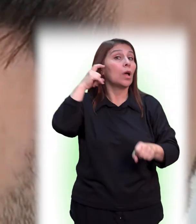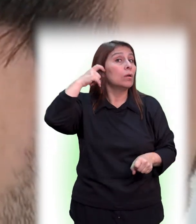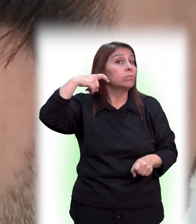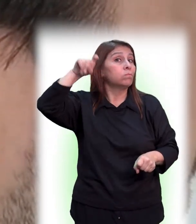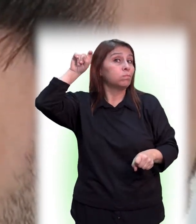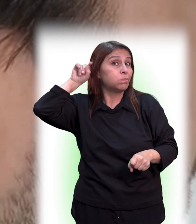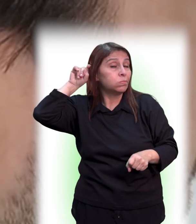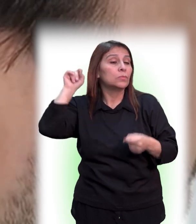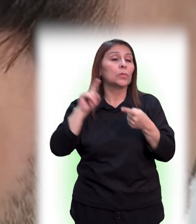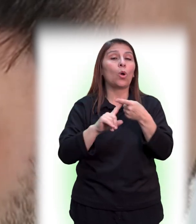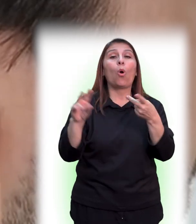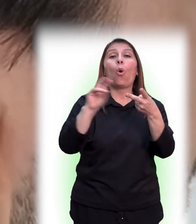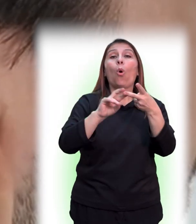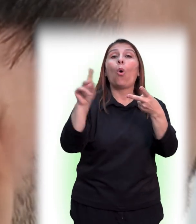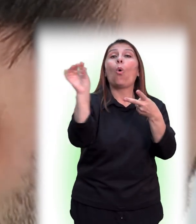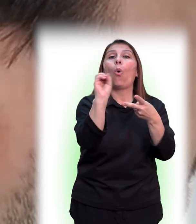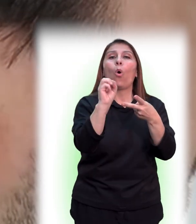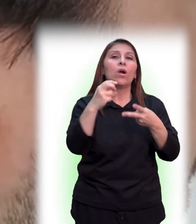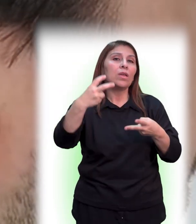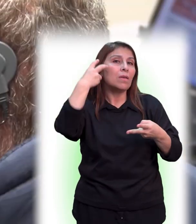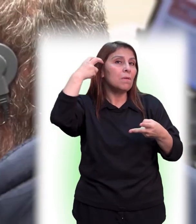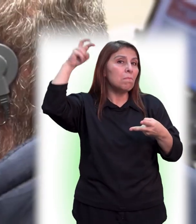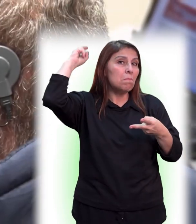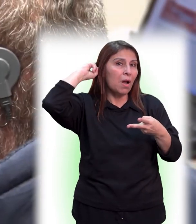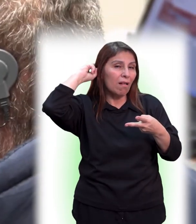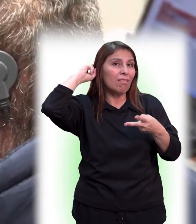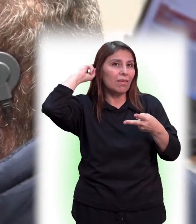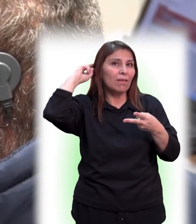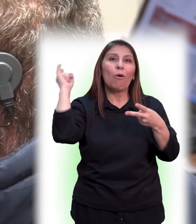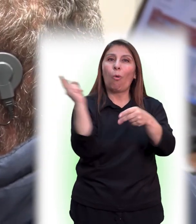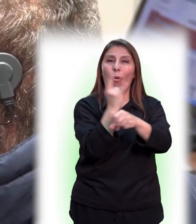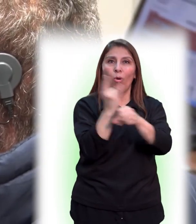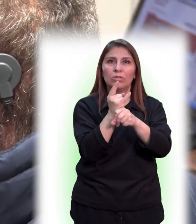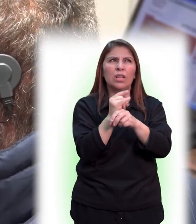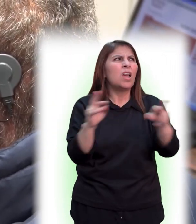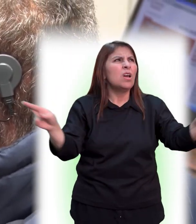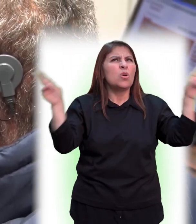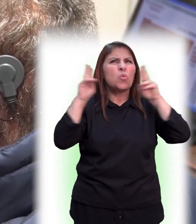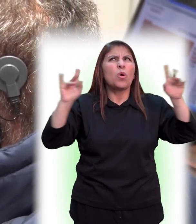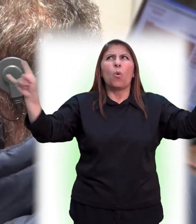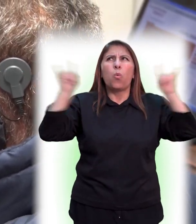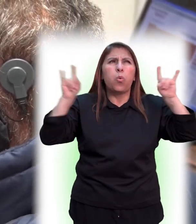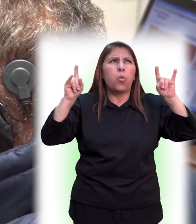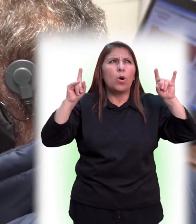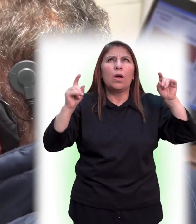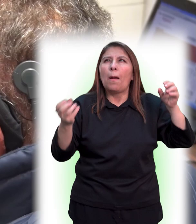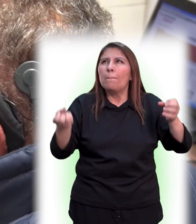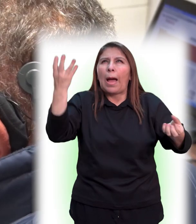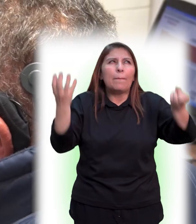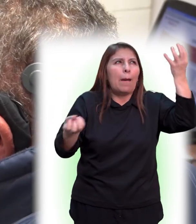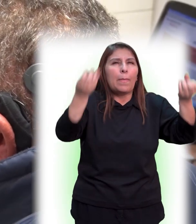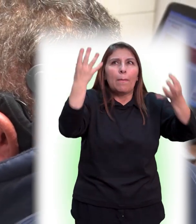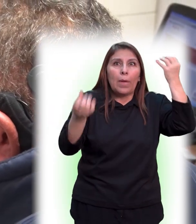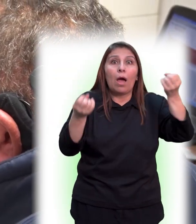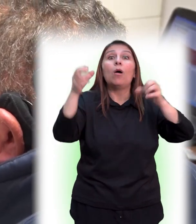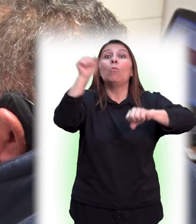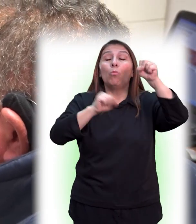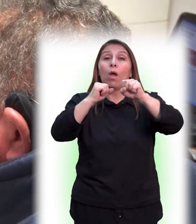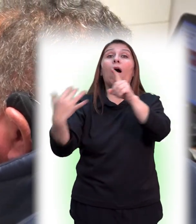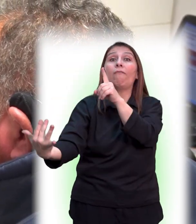hacen uso de auxiliares auditivos como el audífono o el implante coclear, que todo ese ruido ambiental que se genere puede